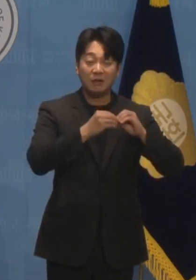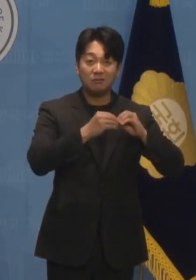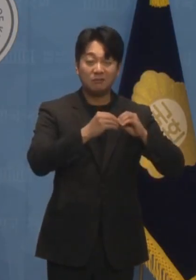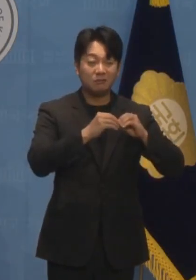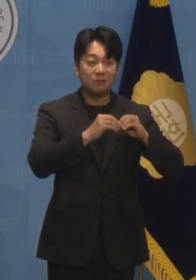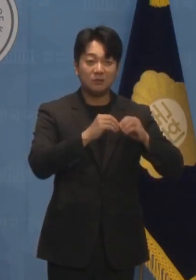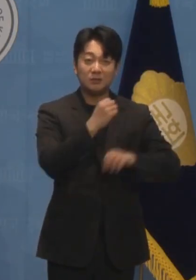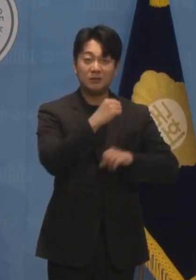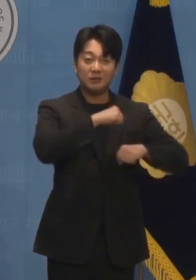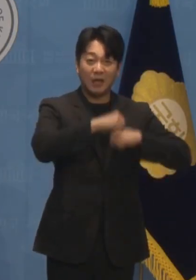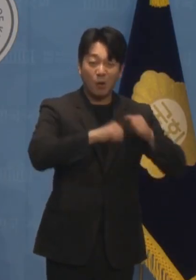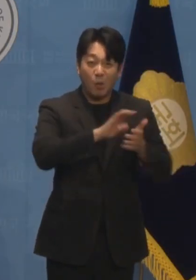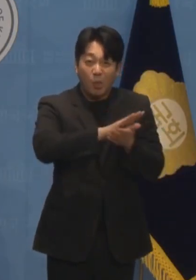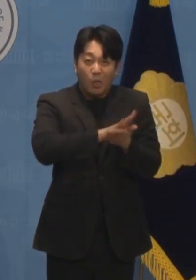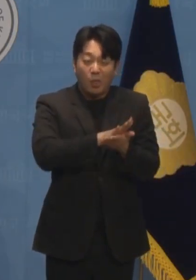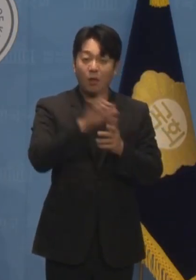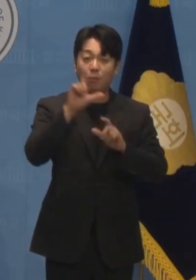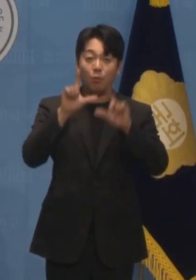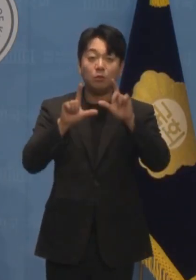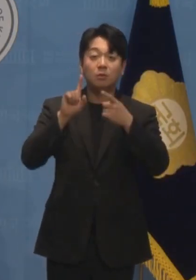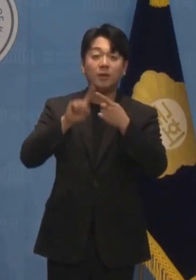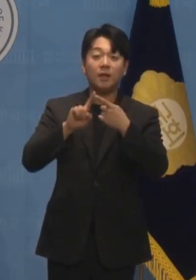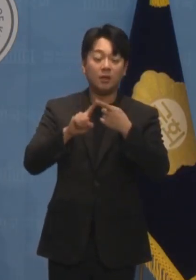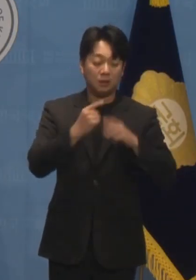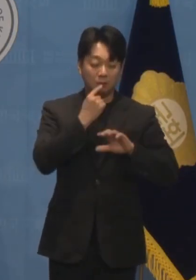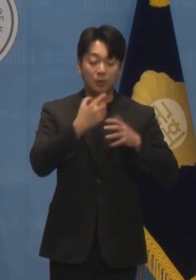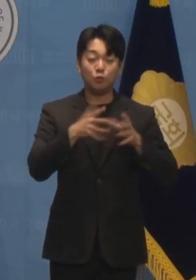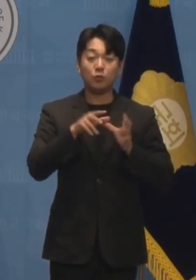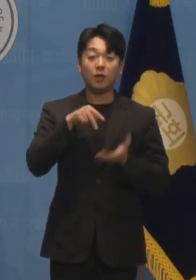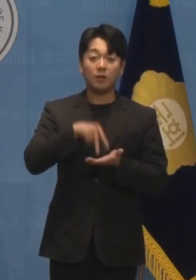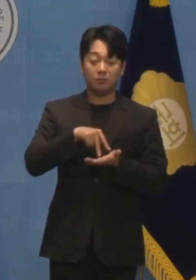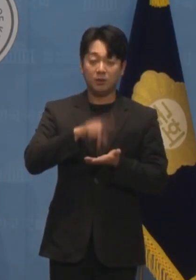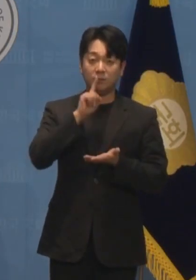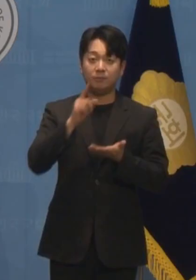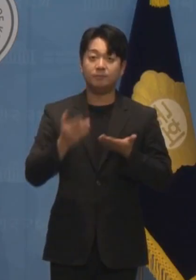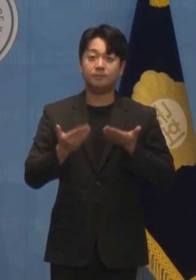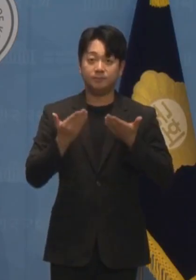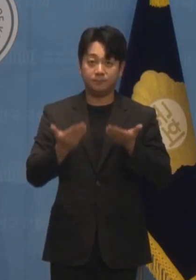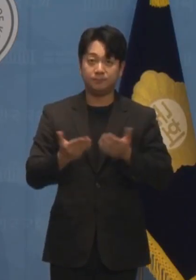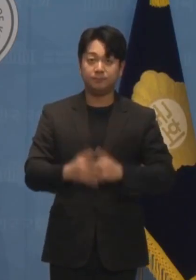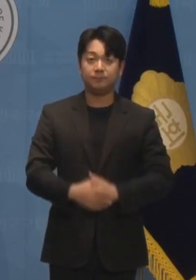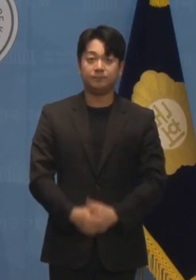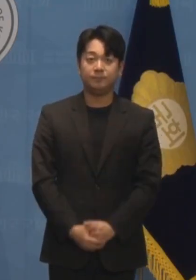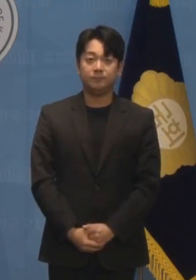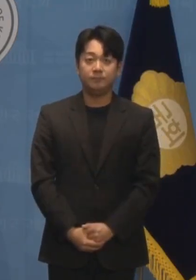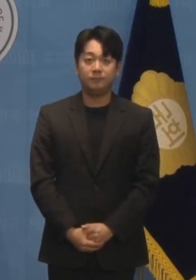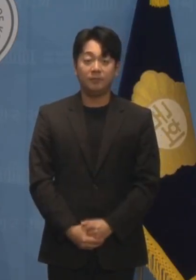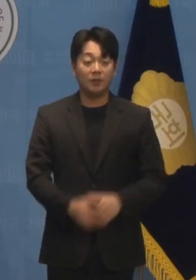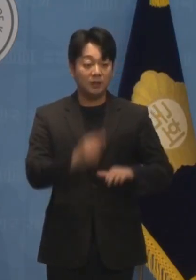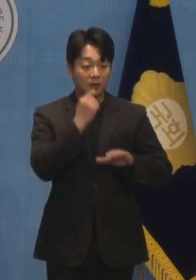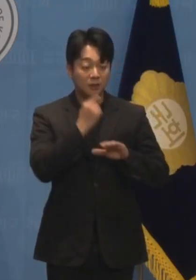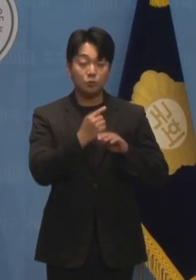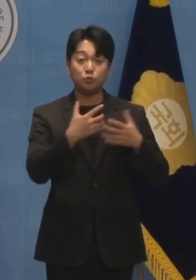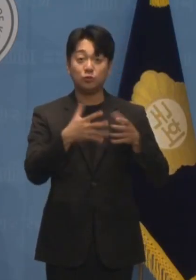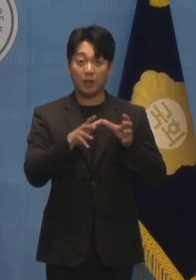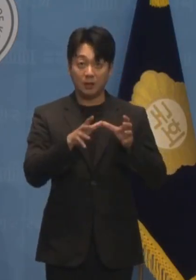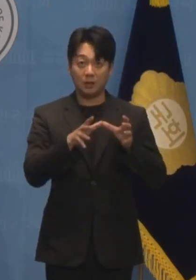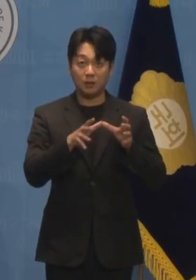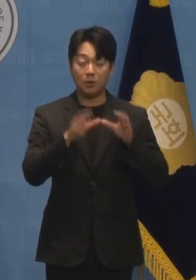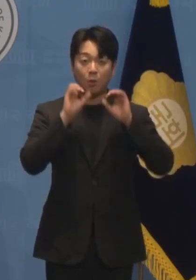저희 더불어민주당 공보단의 입장을 말씀드리고자 이 자리에 섰습니다. 저희 더불어민주당은